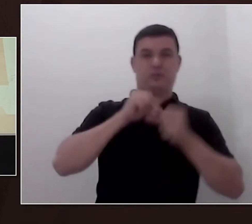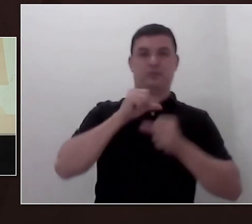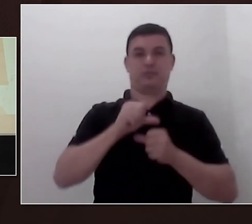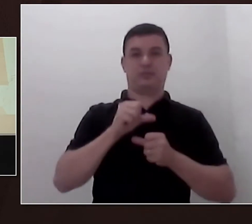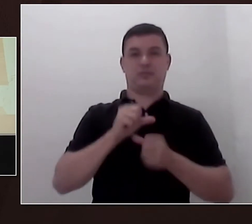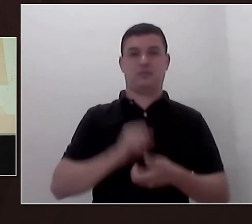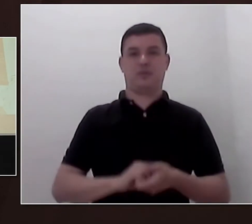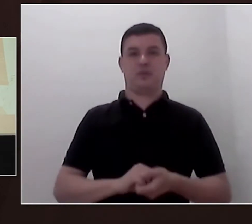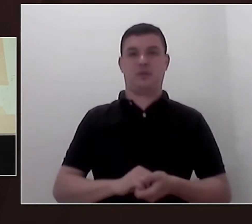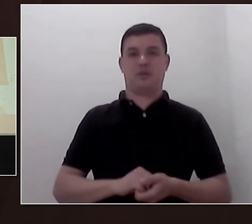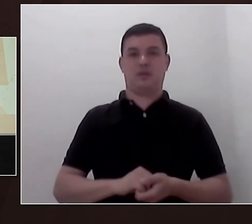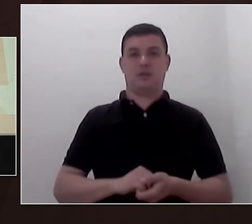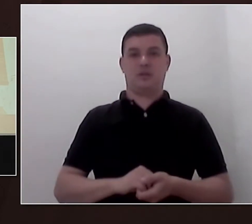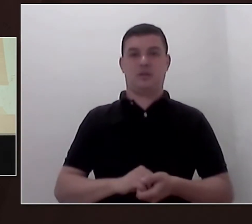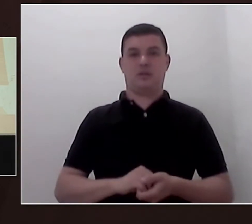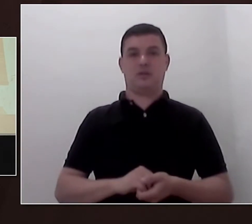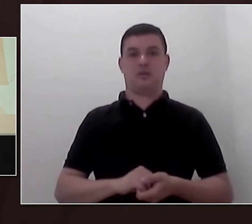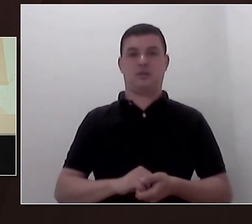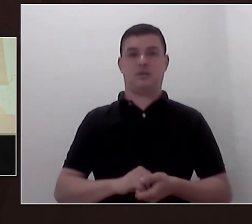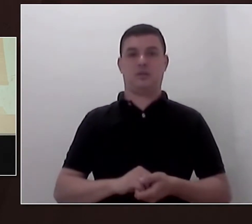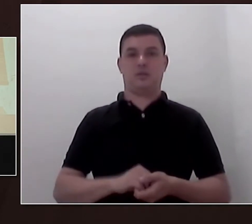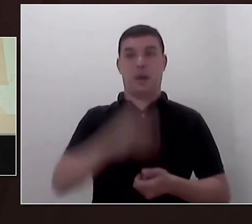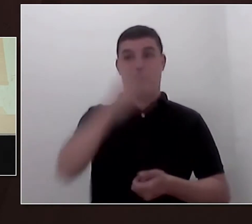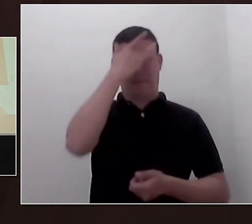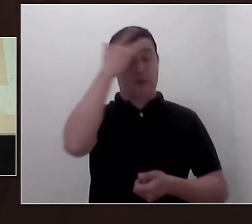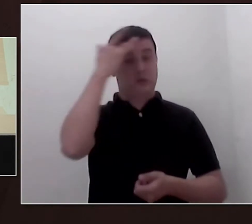dos leigos.